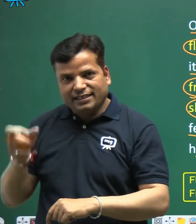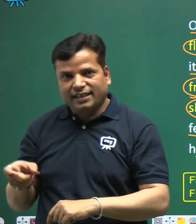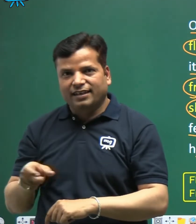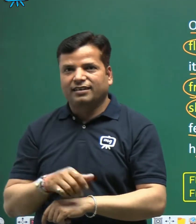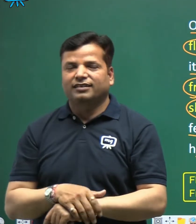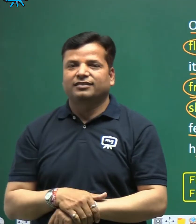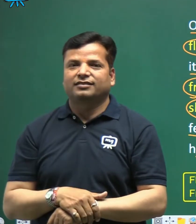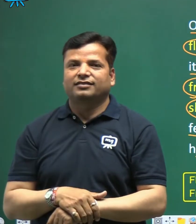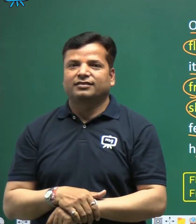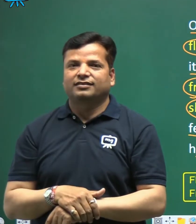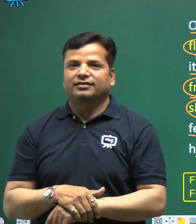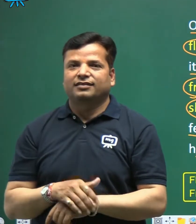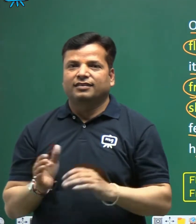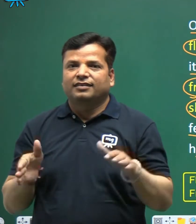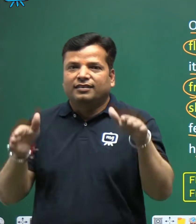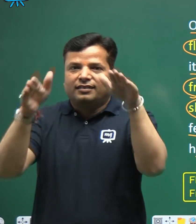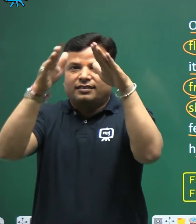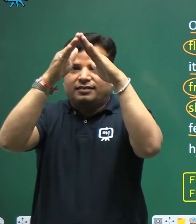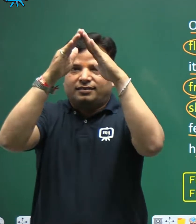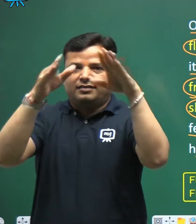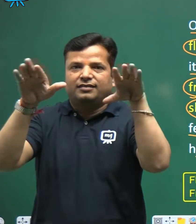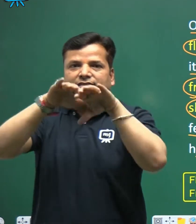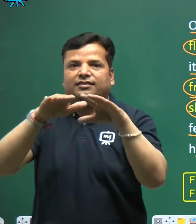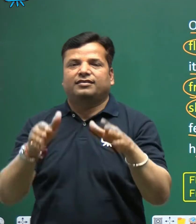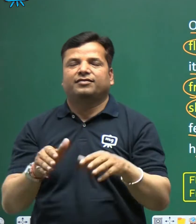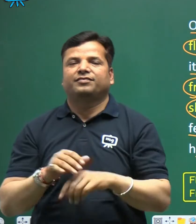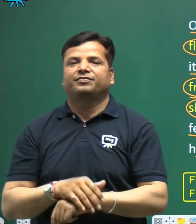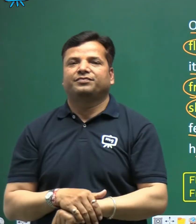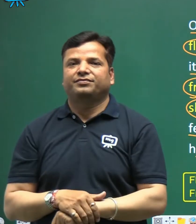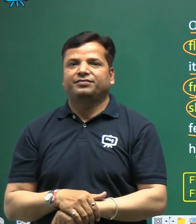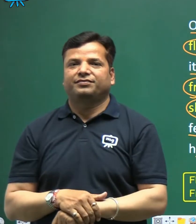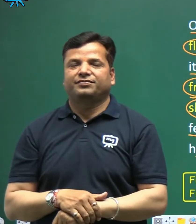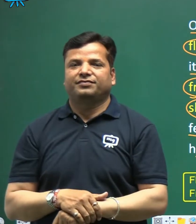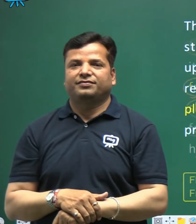shelter, आश्रय.